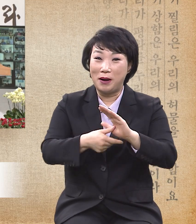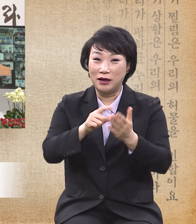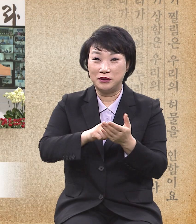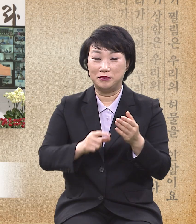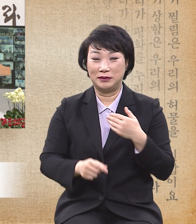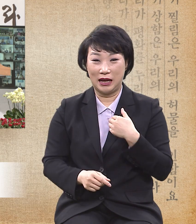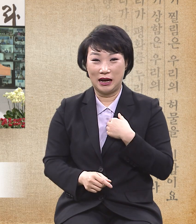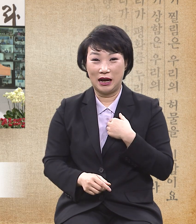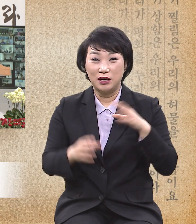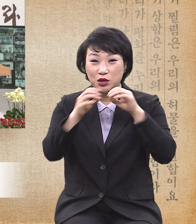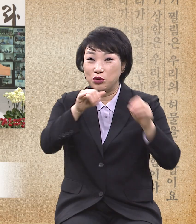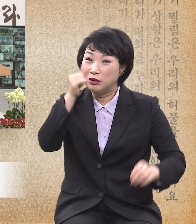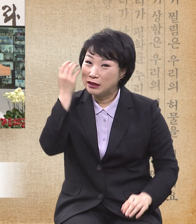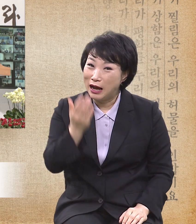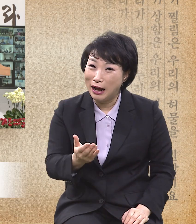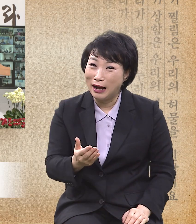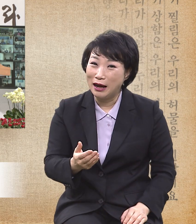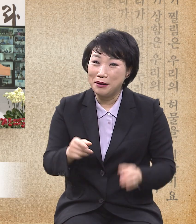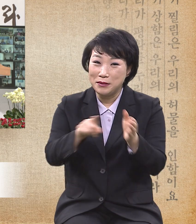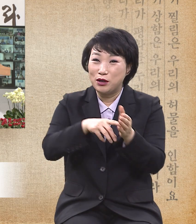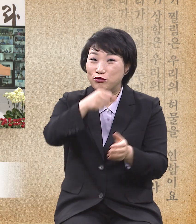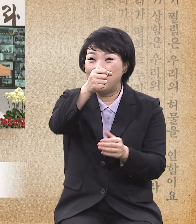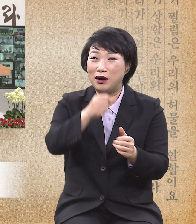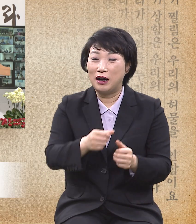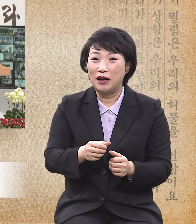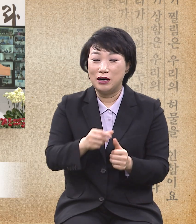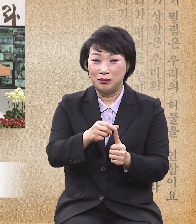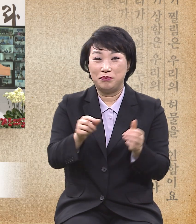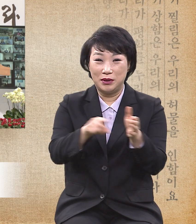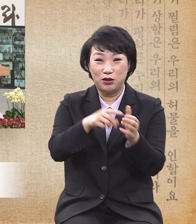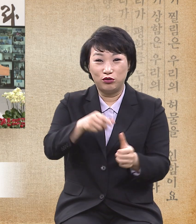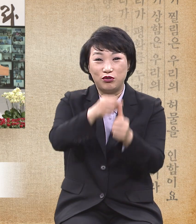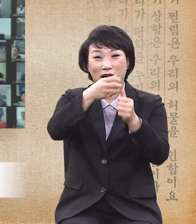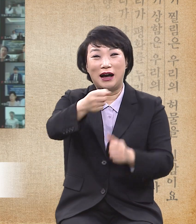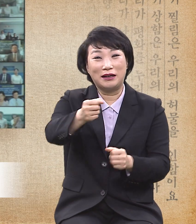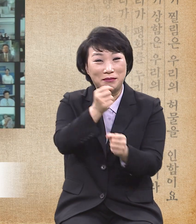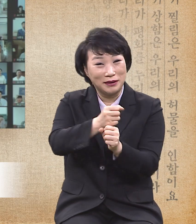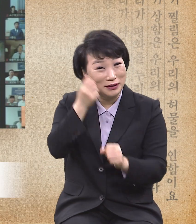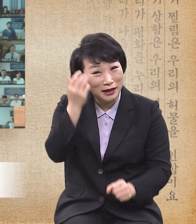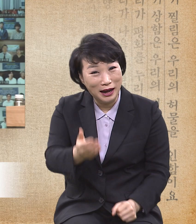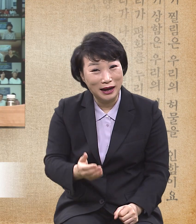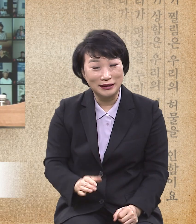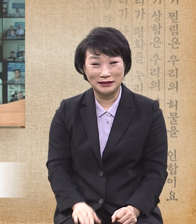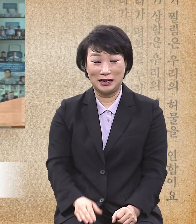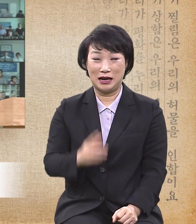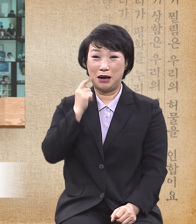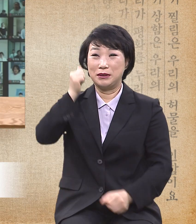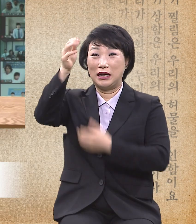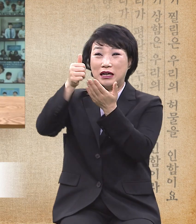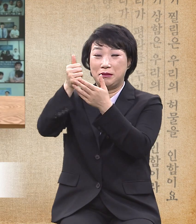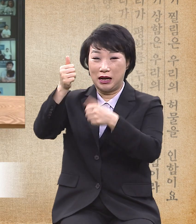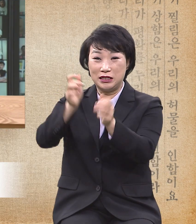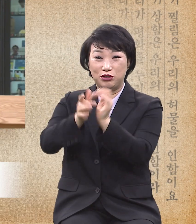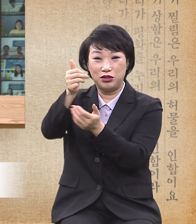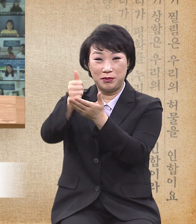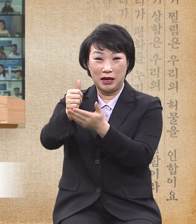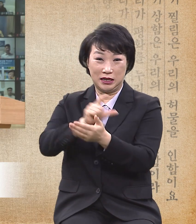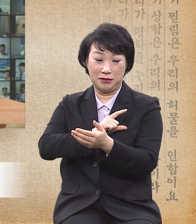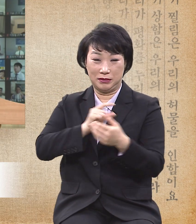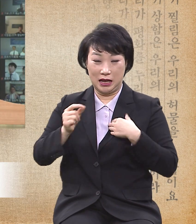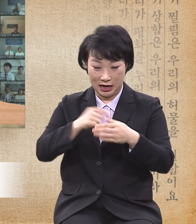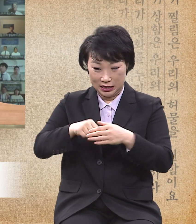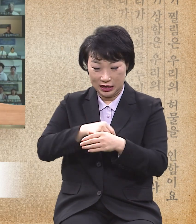만큼 전도를 해서 믿고 구원받게요. 뭐 아버지와 아들과 아들의 이름이